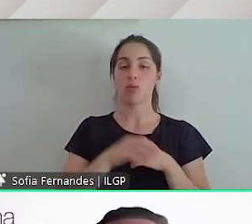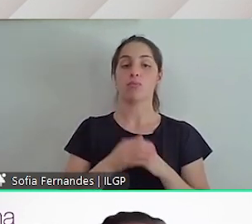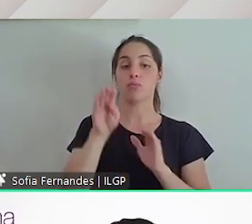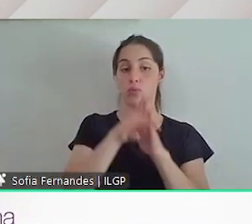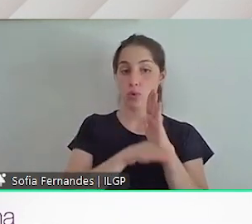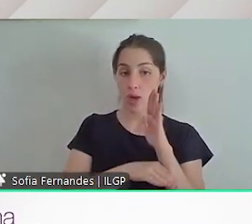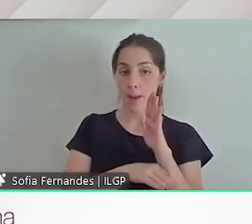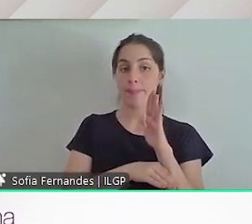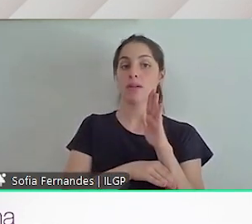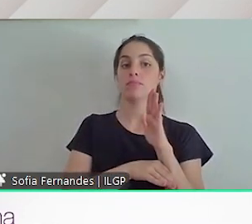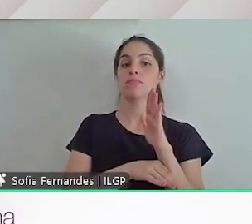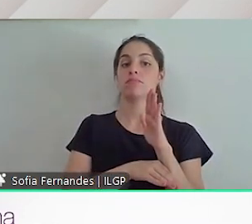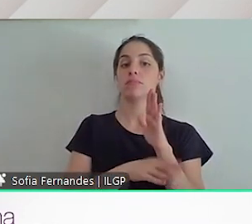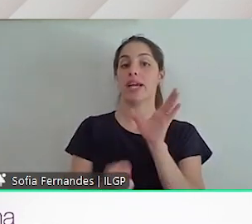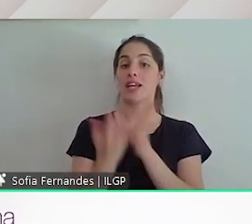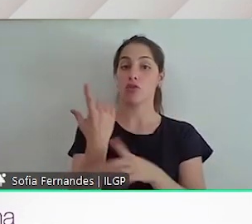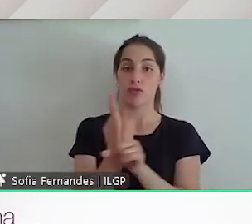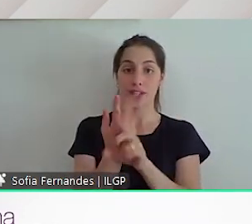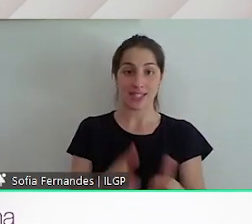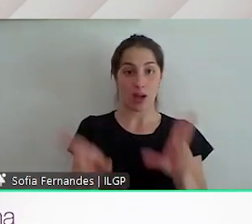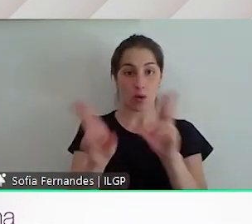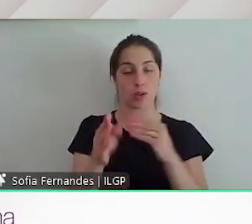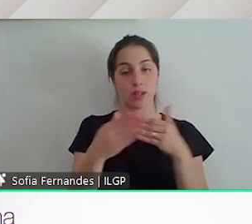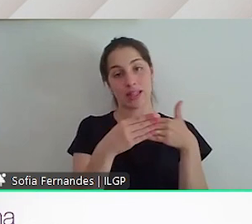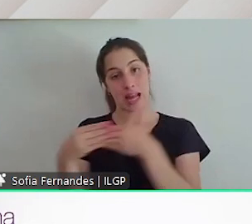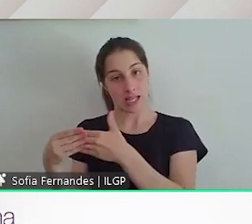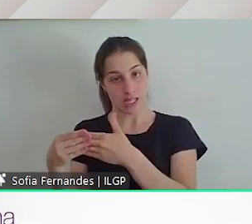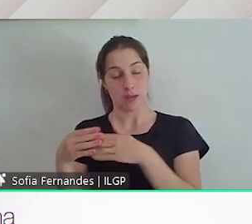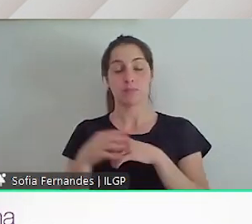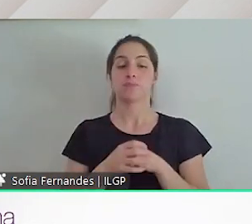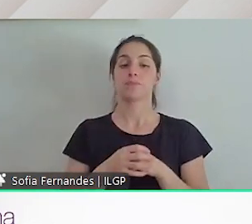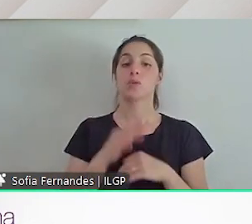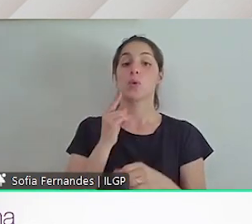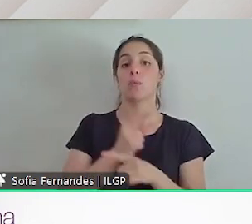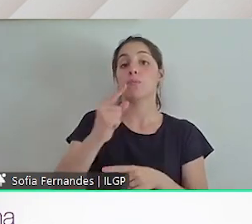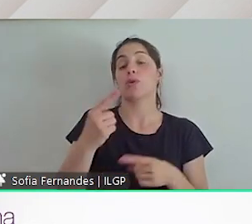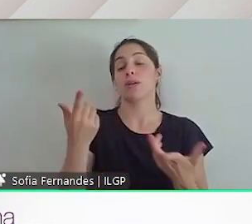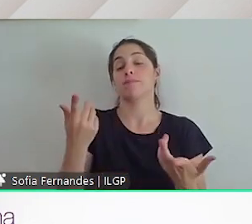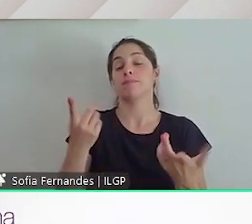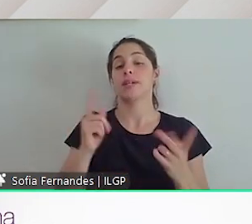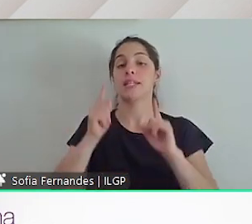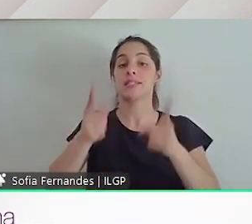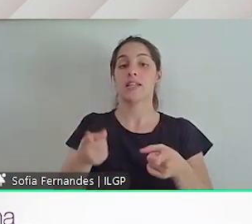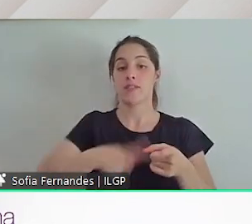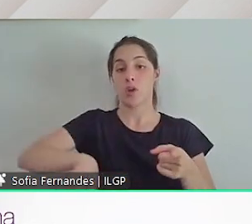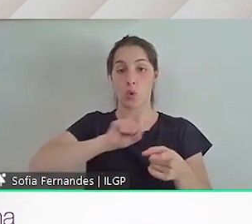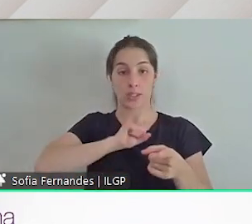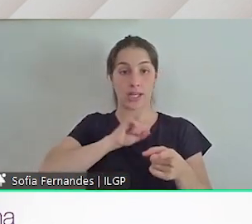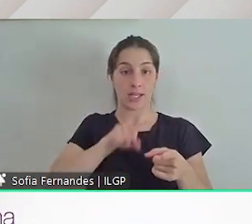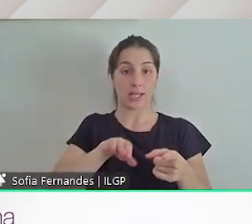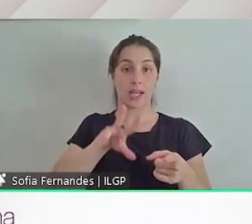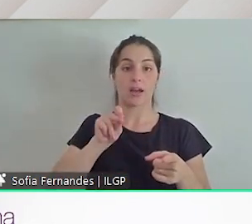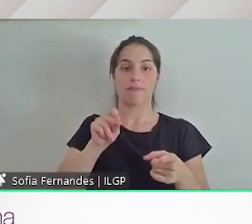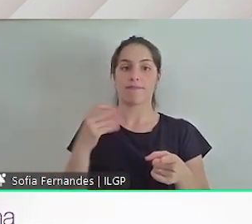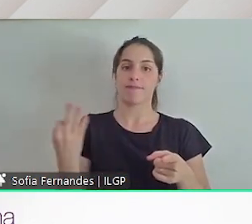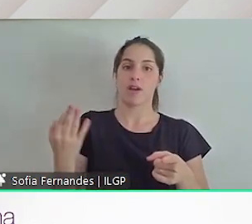e liderança. Porque, sendo também, obviamente, uma iniciativa do INA, esta, de facto, é uma das